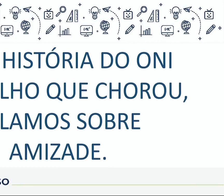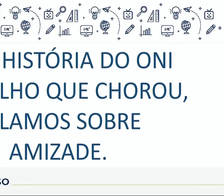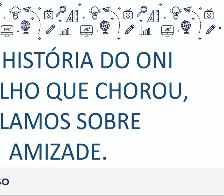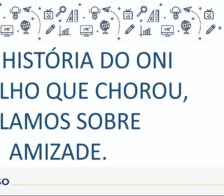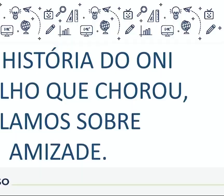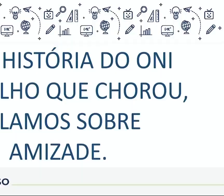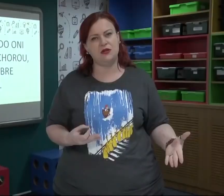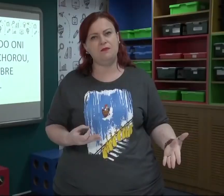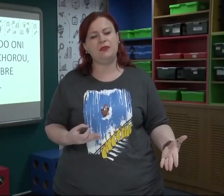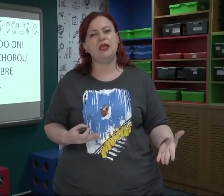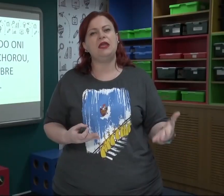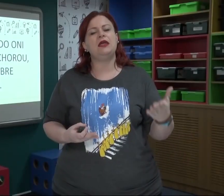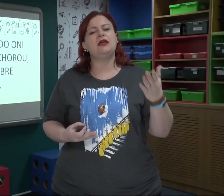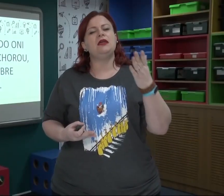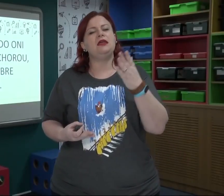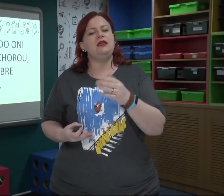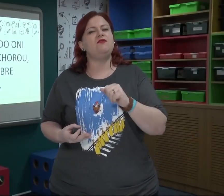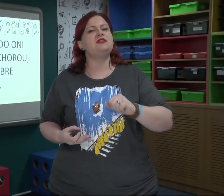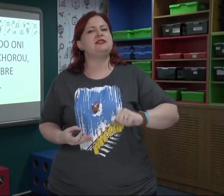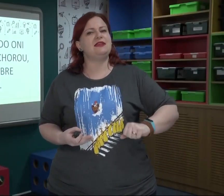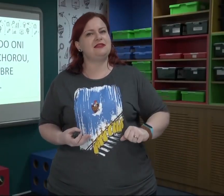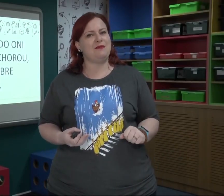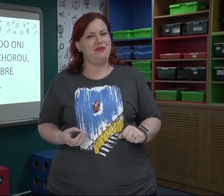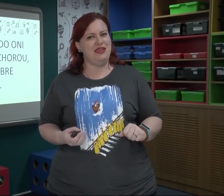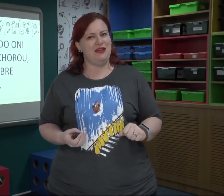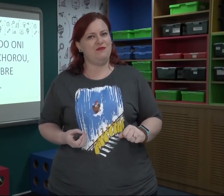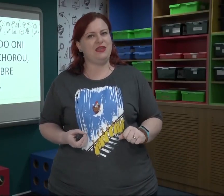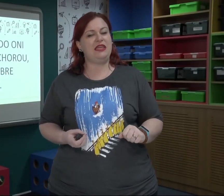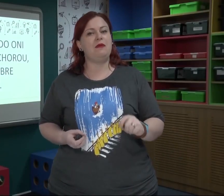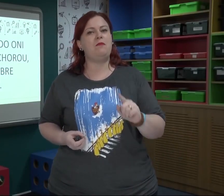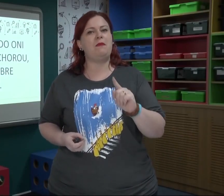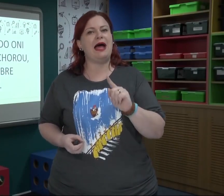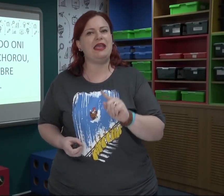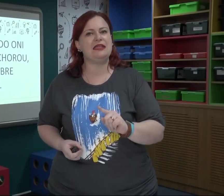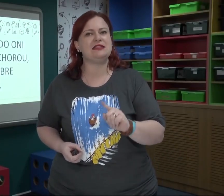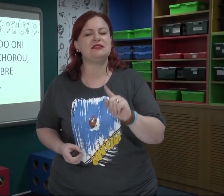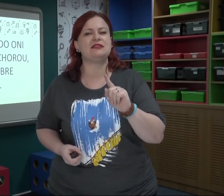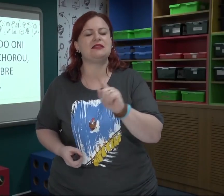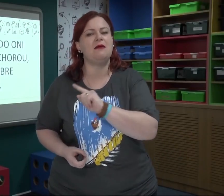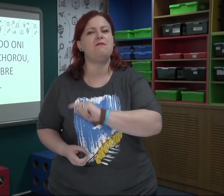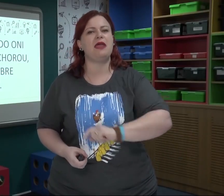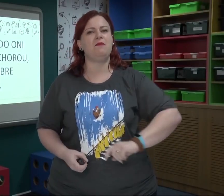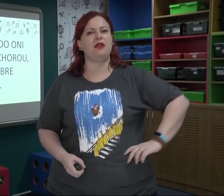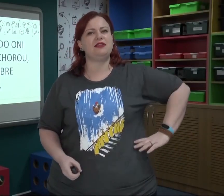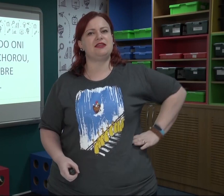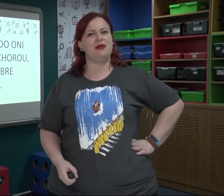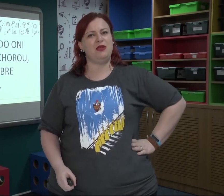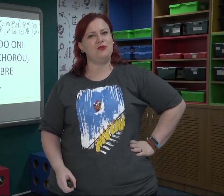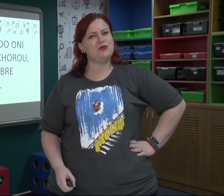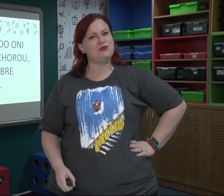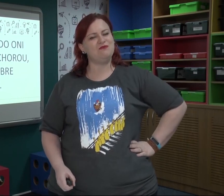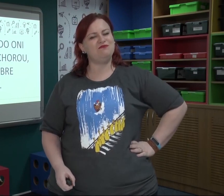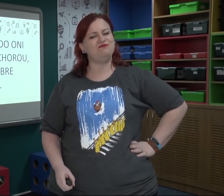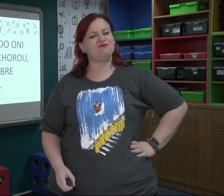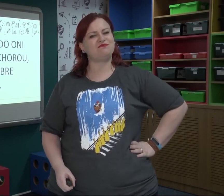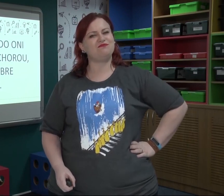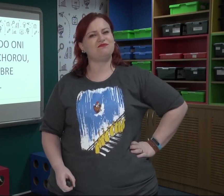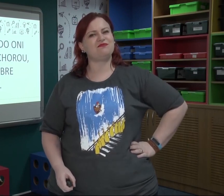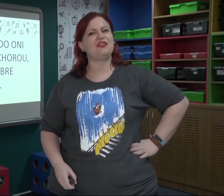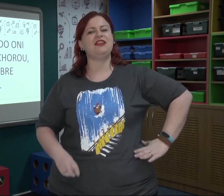pessoas daquela comunidade. E você sabia que países também podem ser